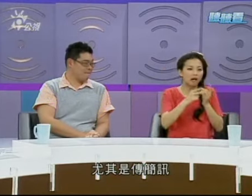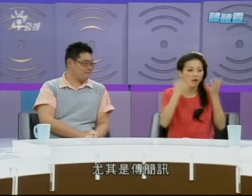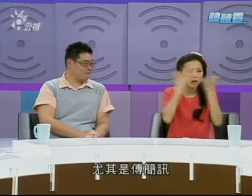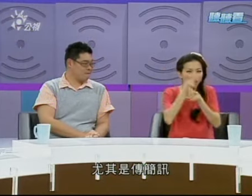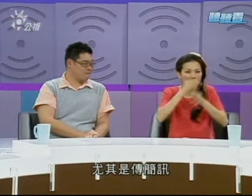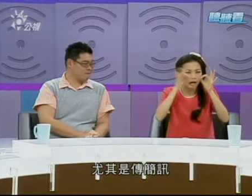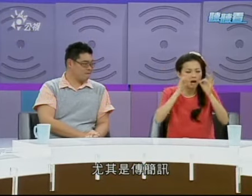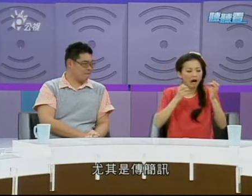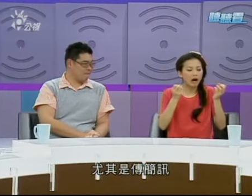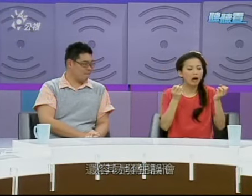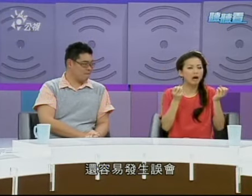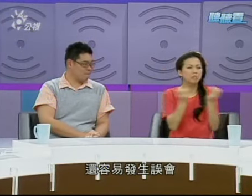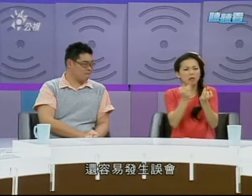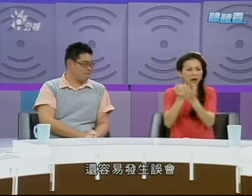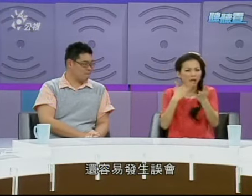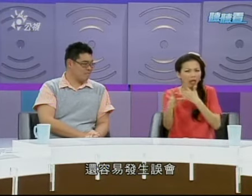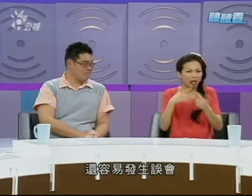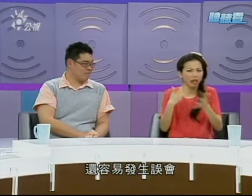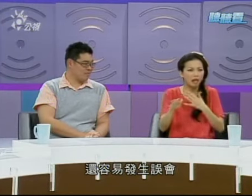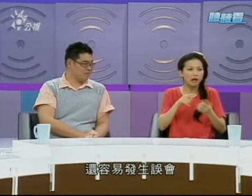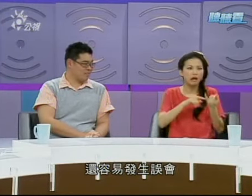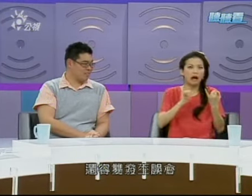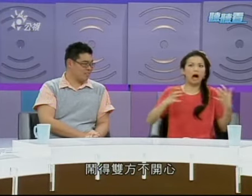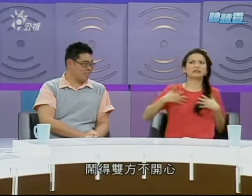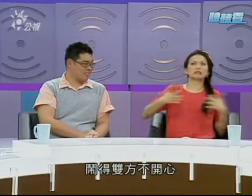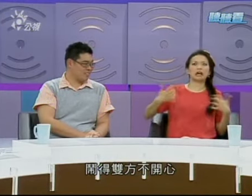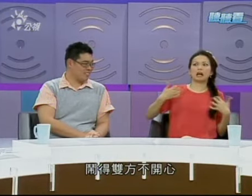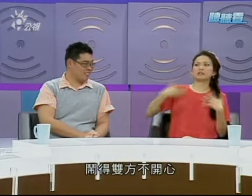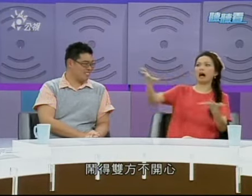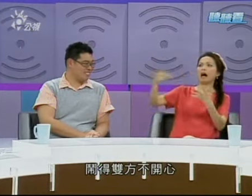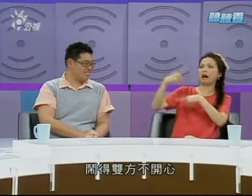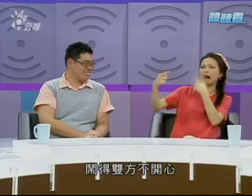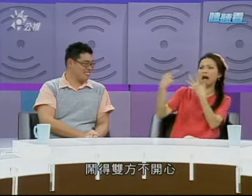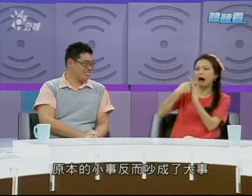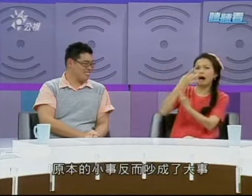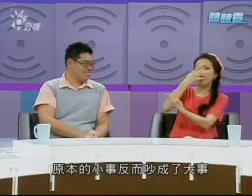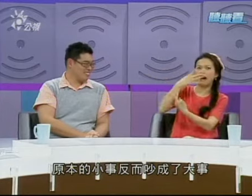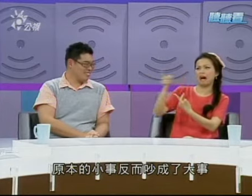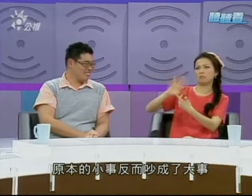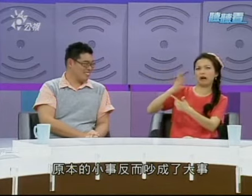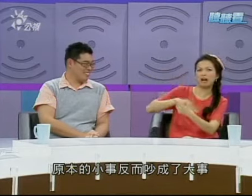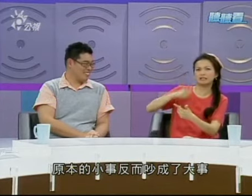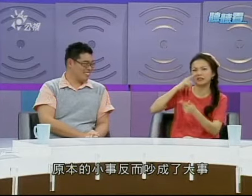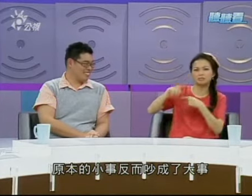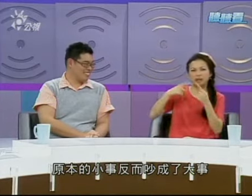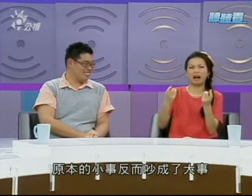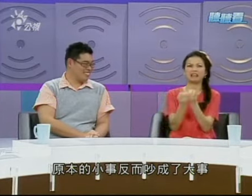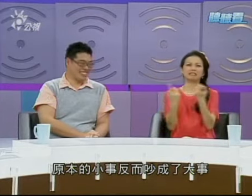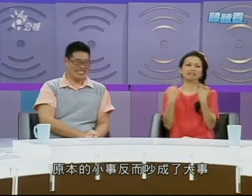其是传简讯还容易发生误会闹得双方不开心原本的小事反而吵成了大事